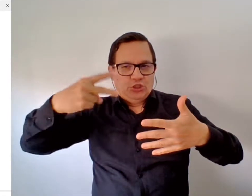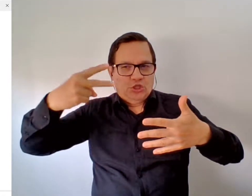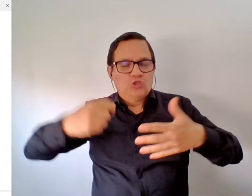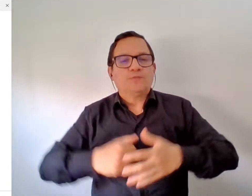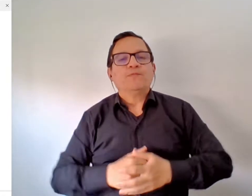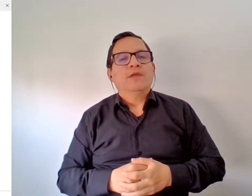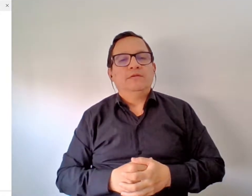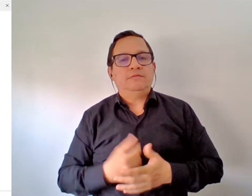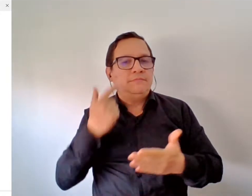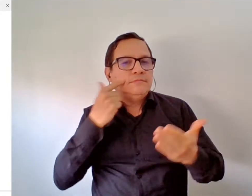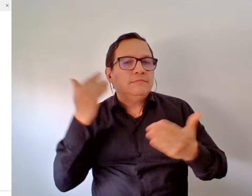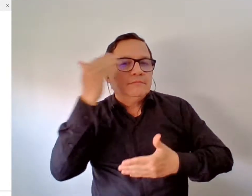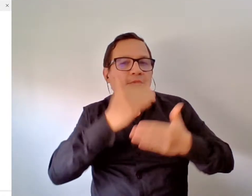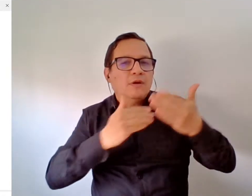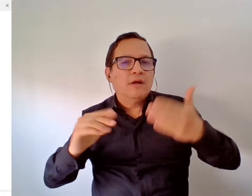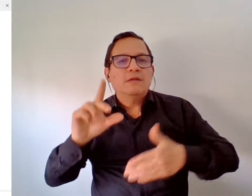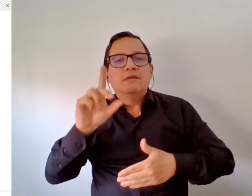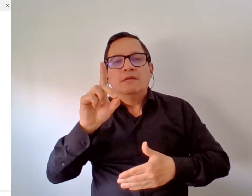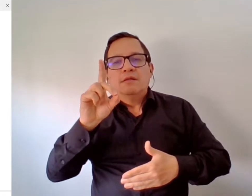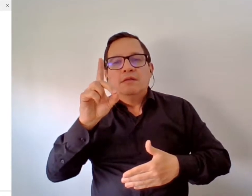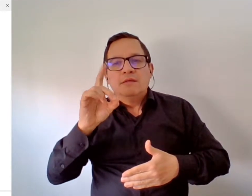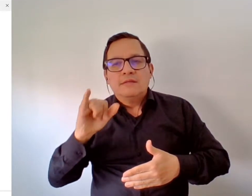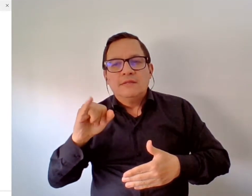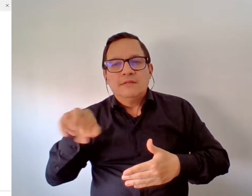Probando distribuciones en Distrotest.